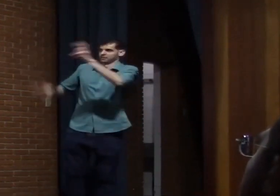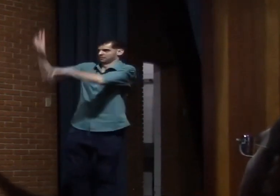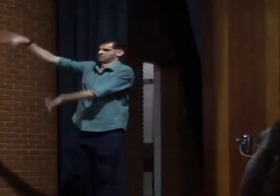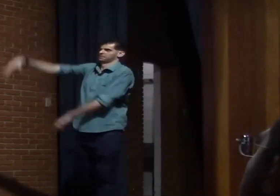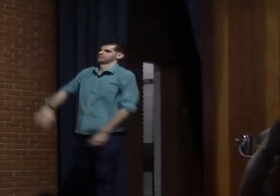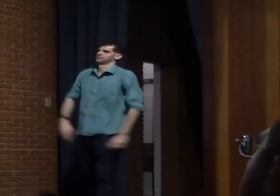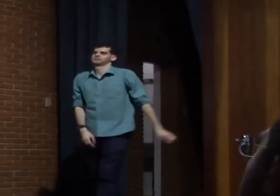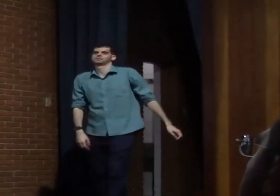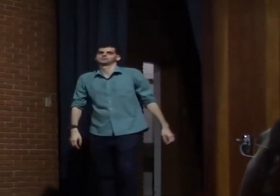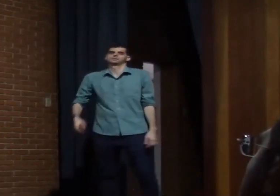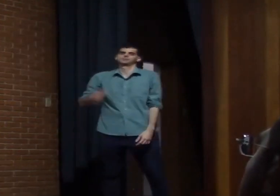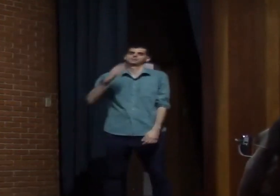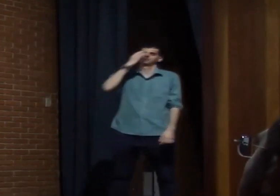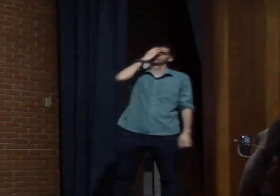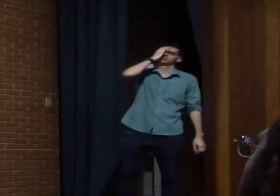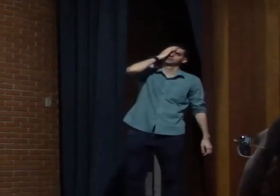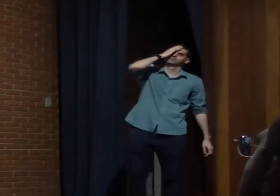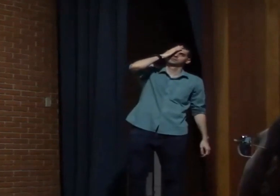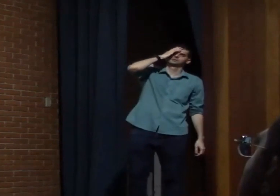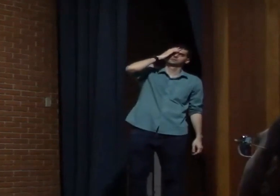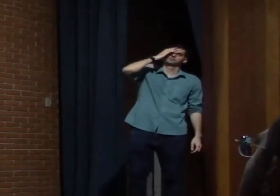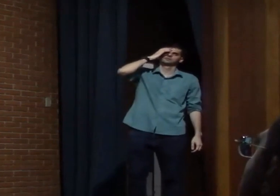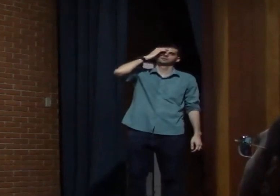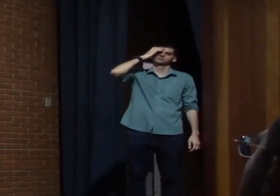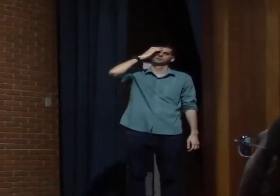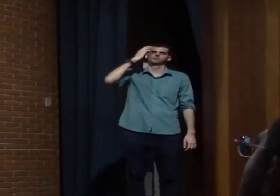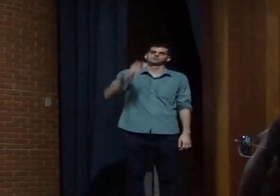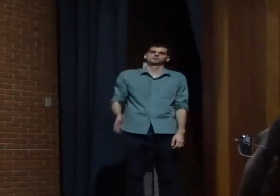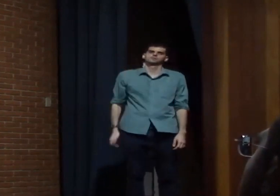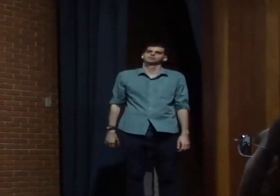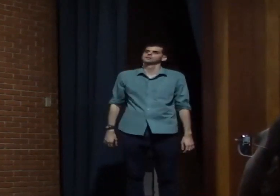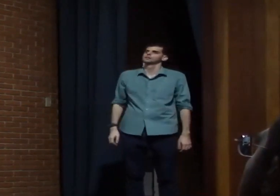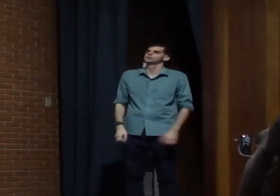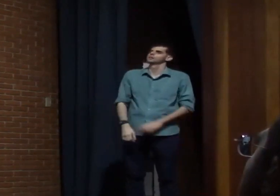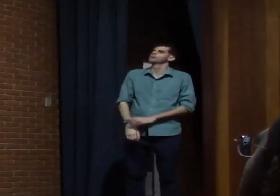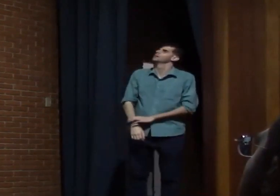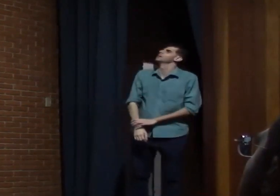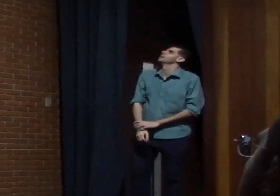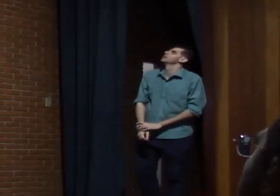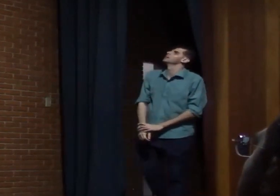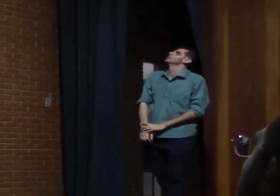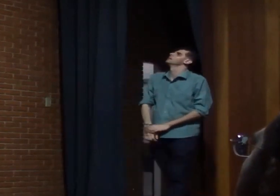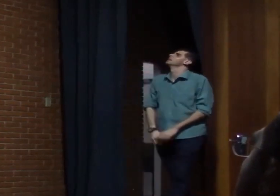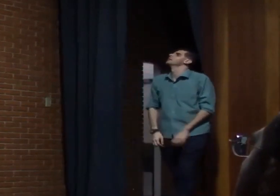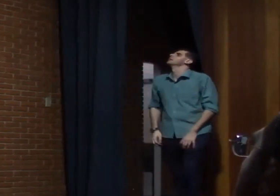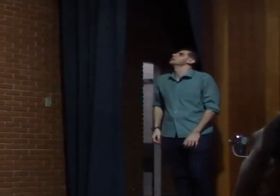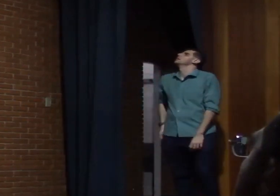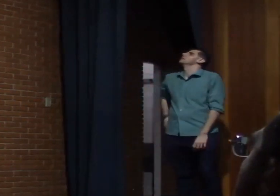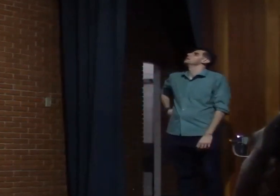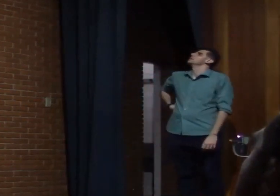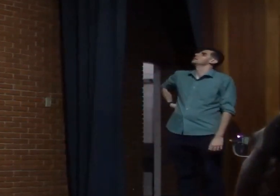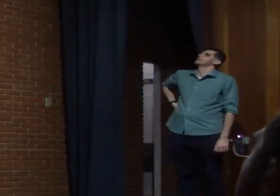Eu vou fazer a leitura. Então, é possível identificar a relação entre o discurso e a ação propriamente